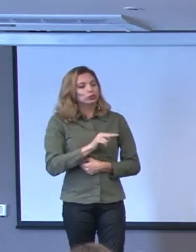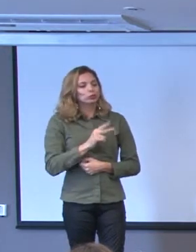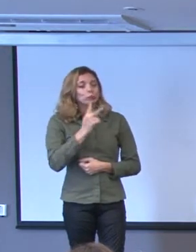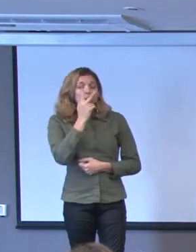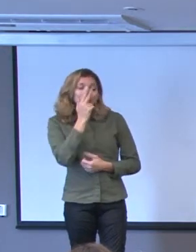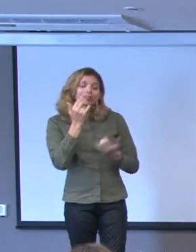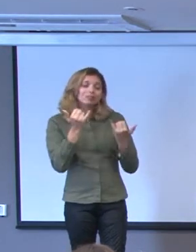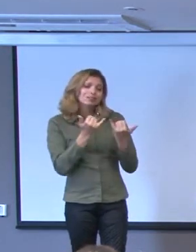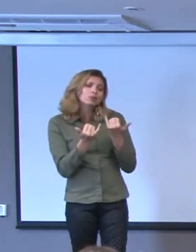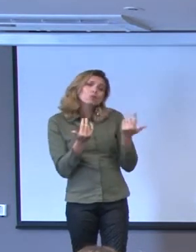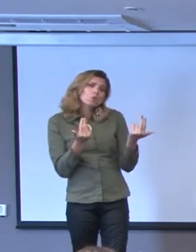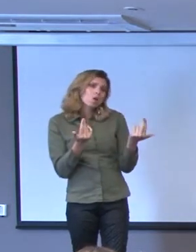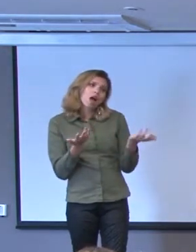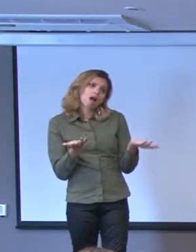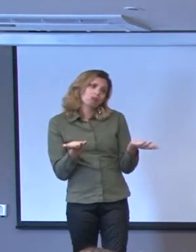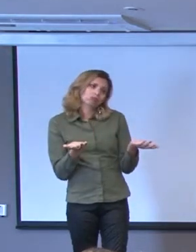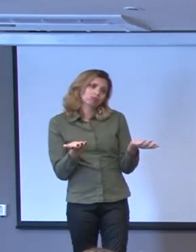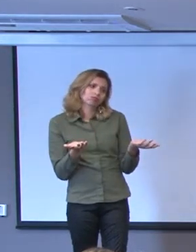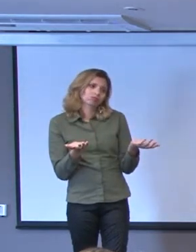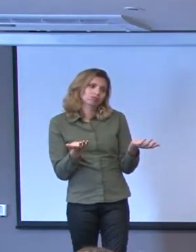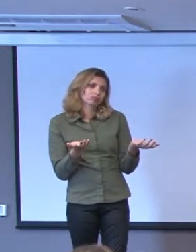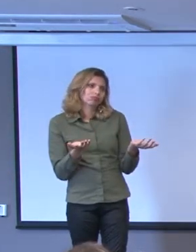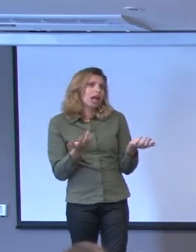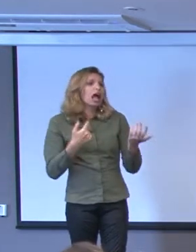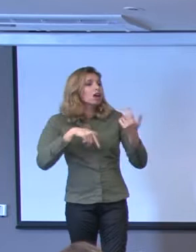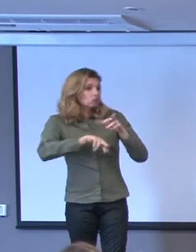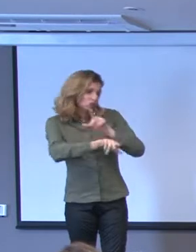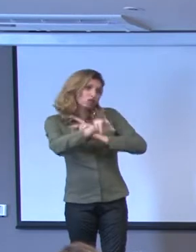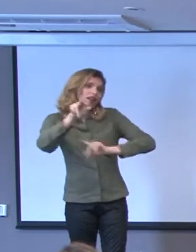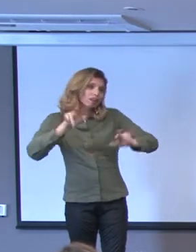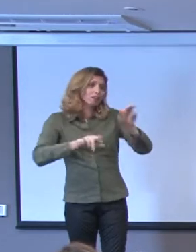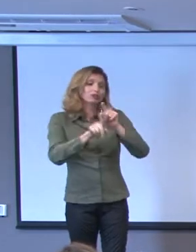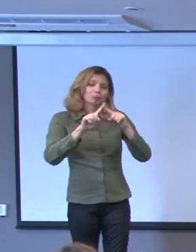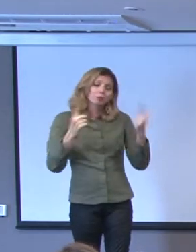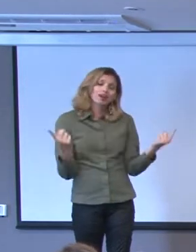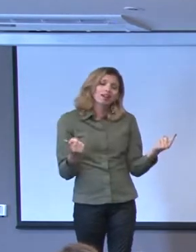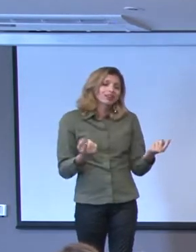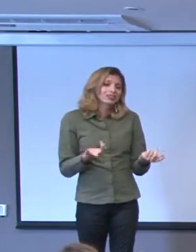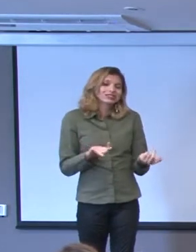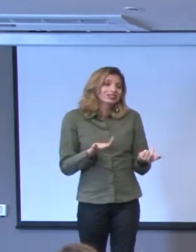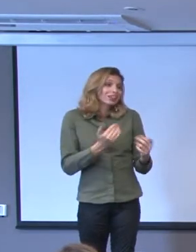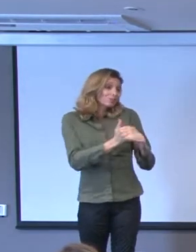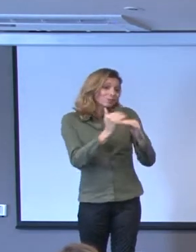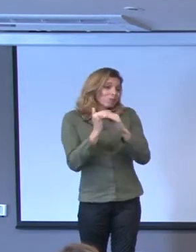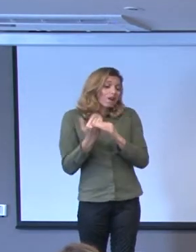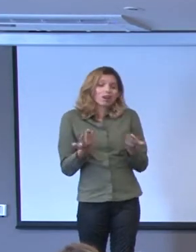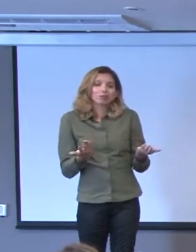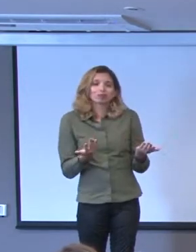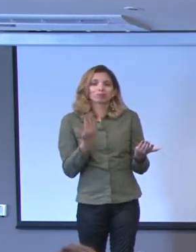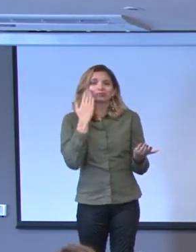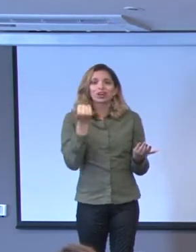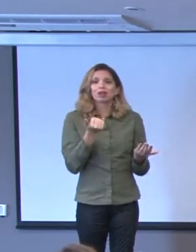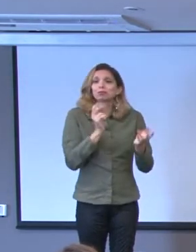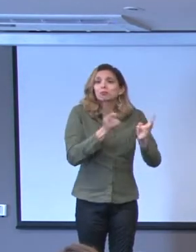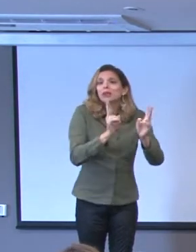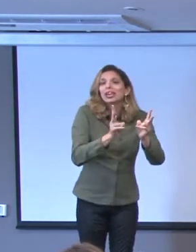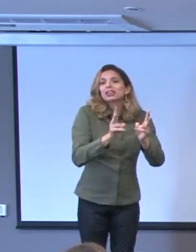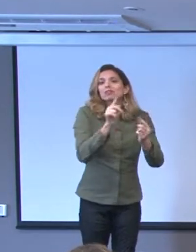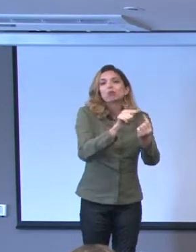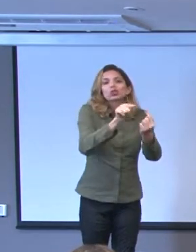semelhanças, assim, eu não vejo muitas... todos somos diferentes, mas acho que a gente está caminhando pela